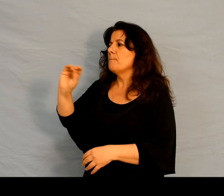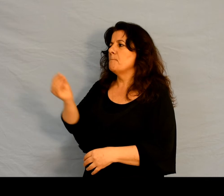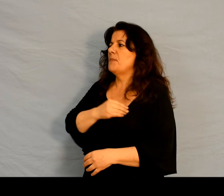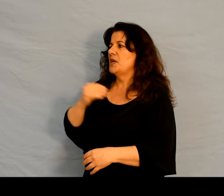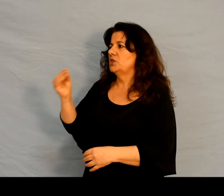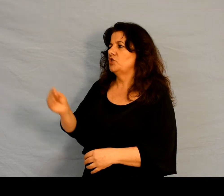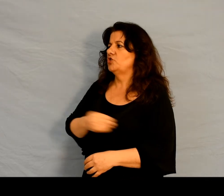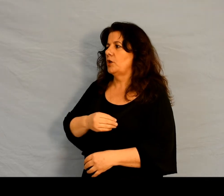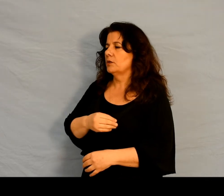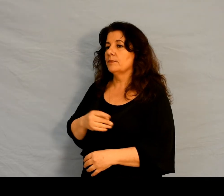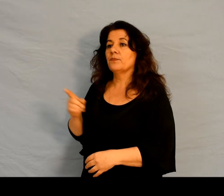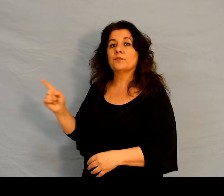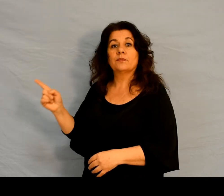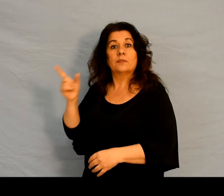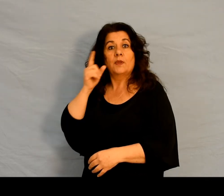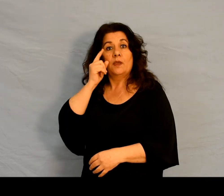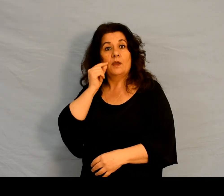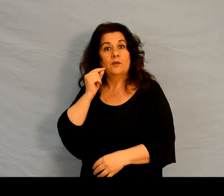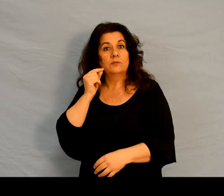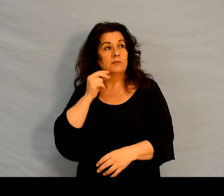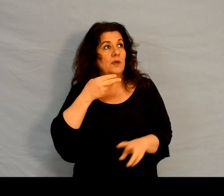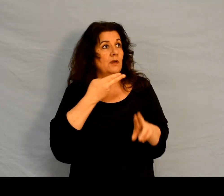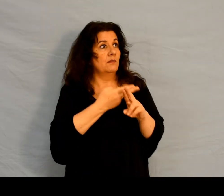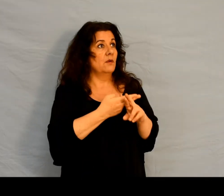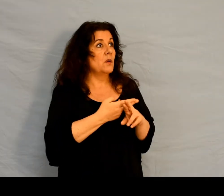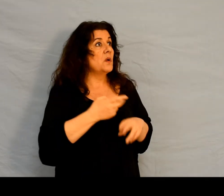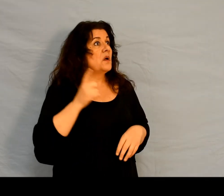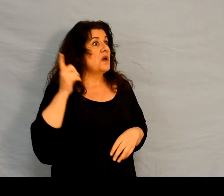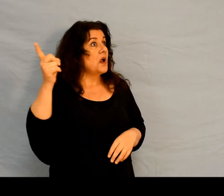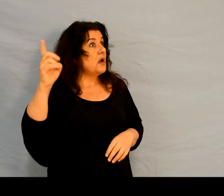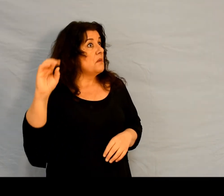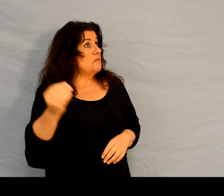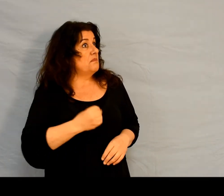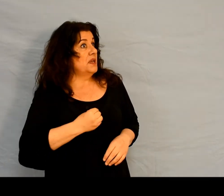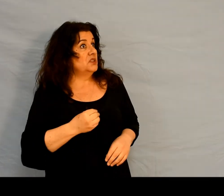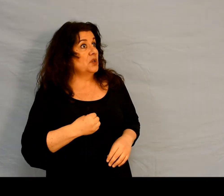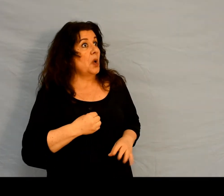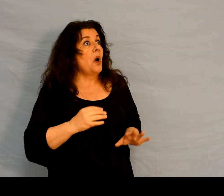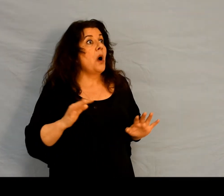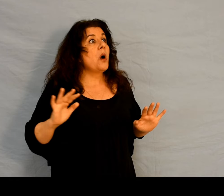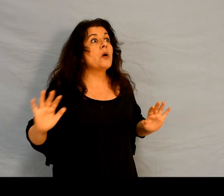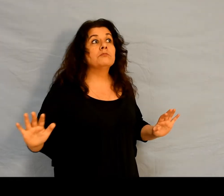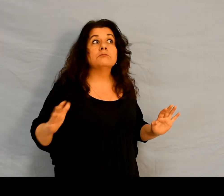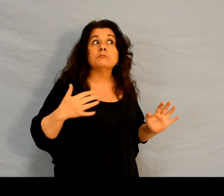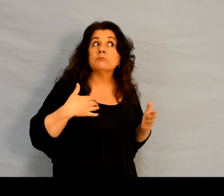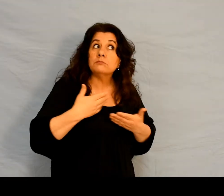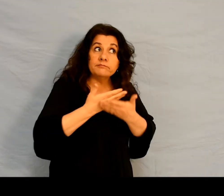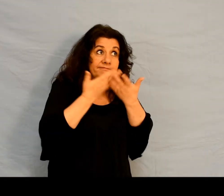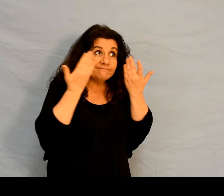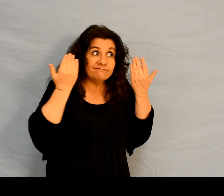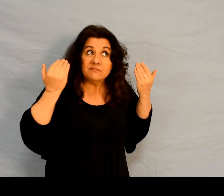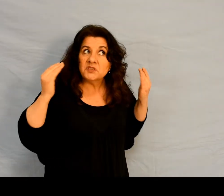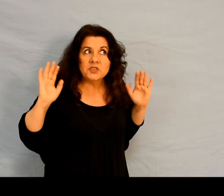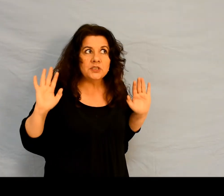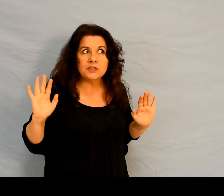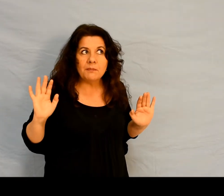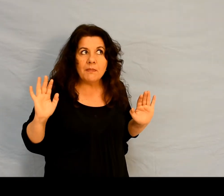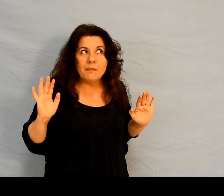Il répondit « Est-ce un pécheur? Je n'en sais rien, mais il y a une chose